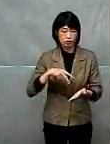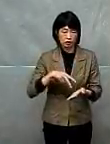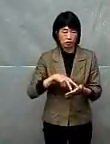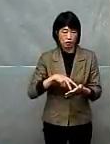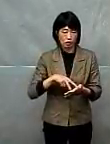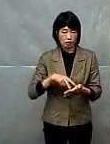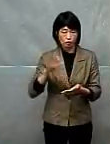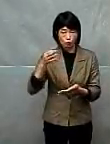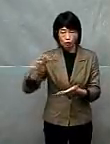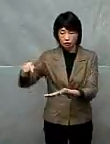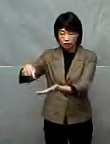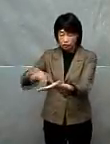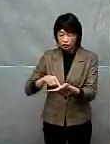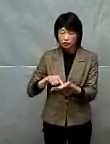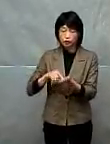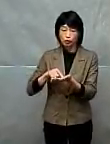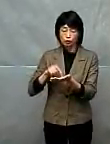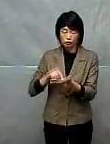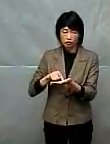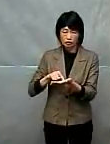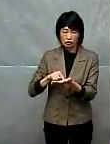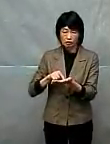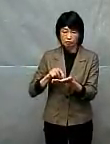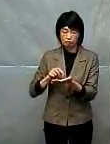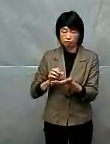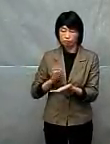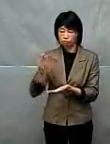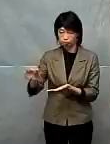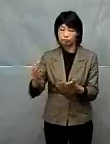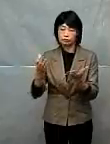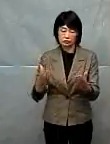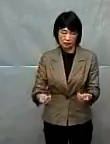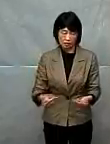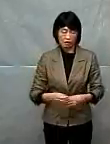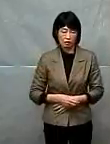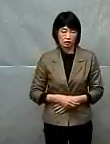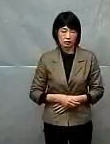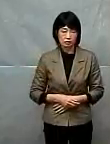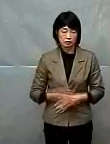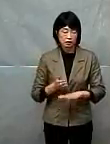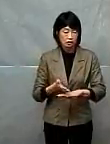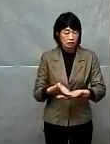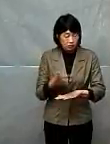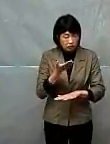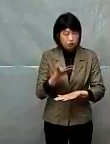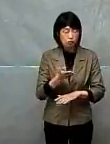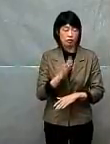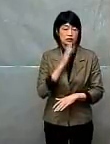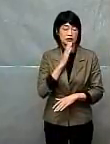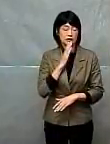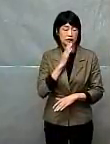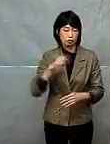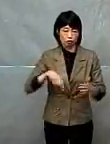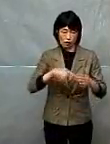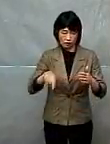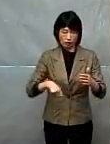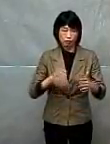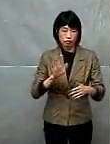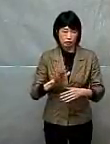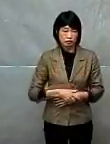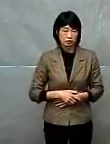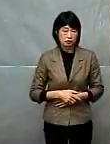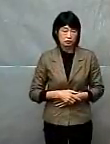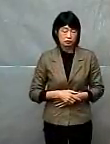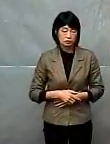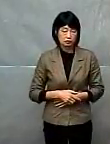て支出したものであります。以上が事実でございます。な